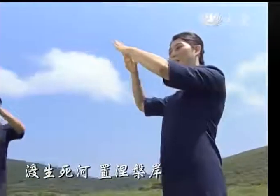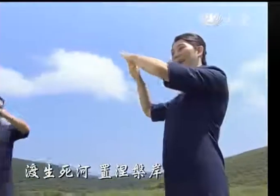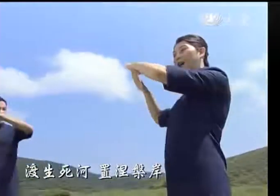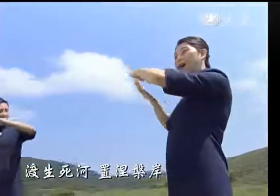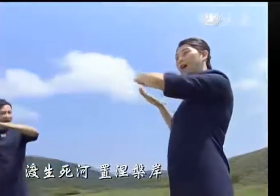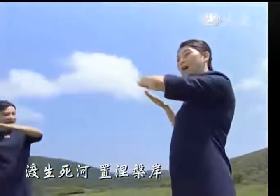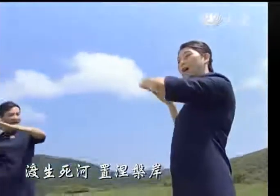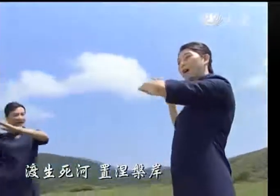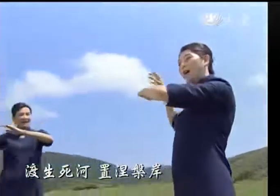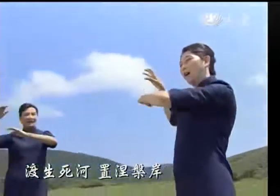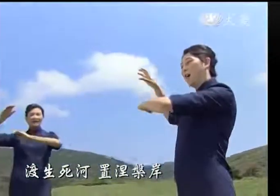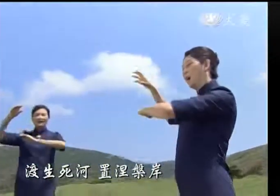烦